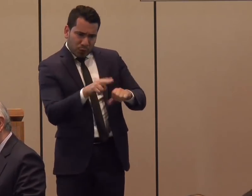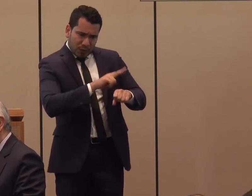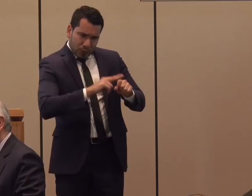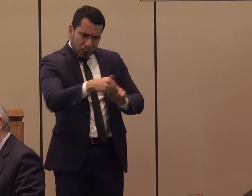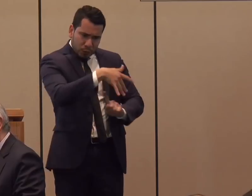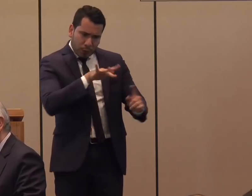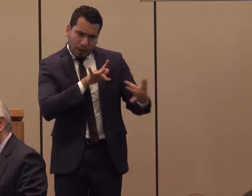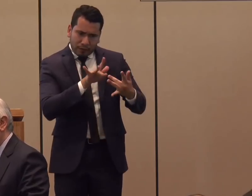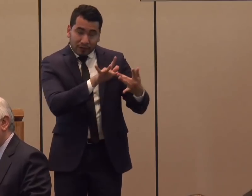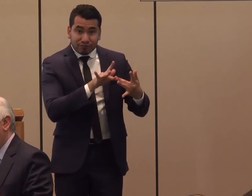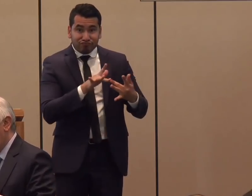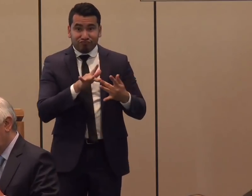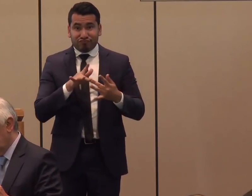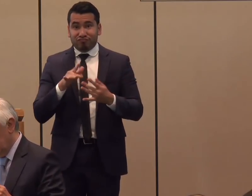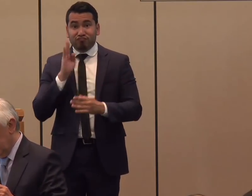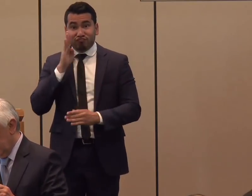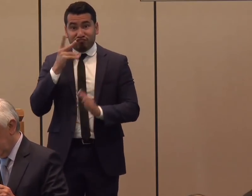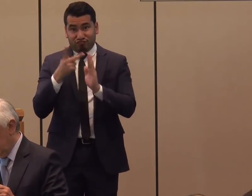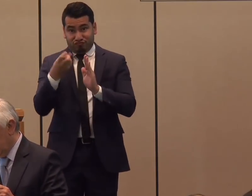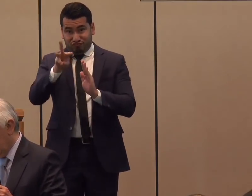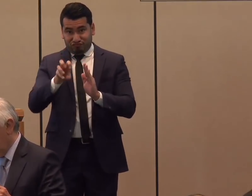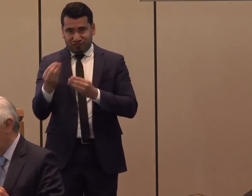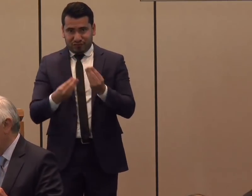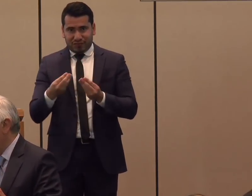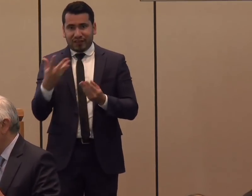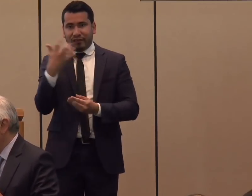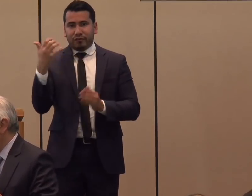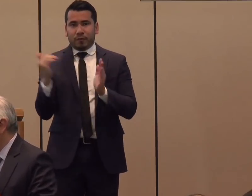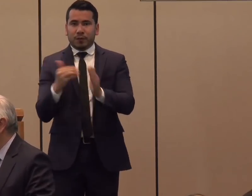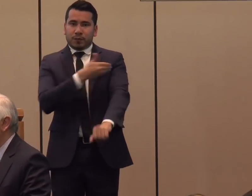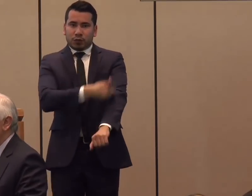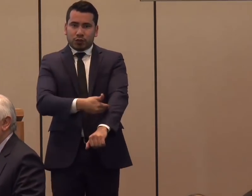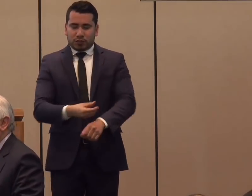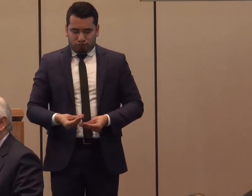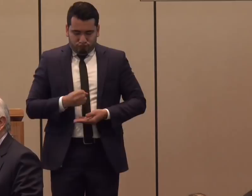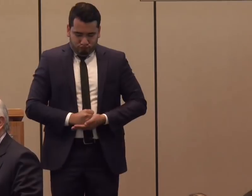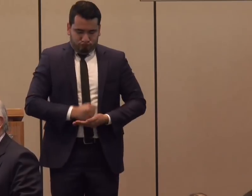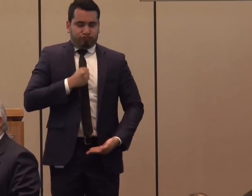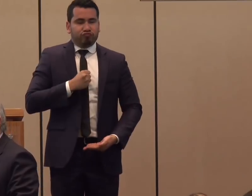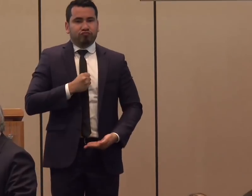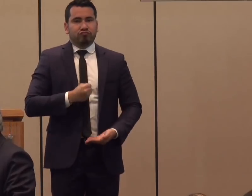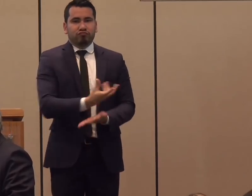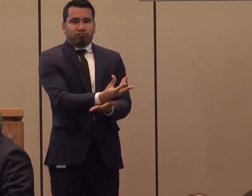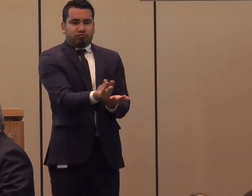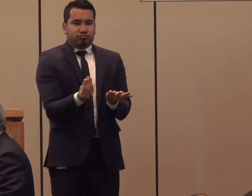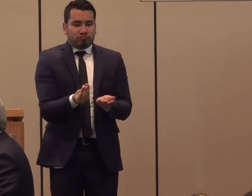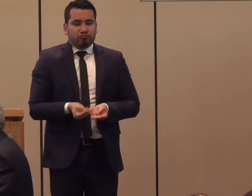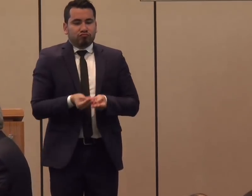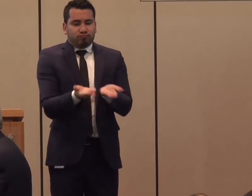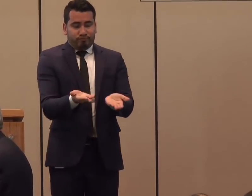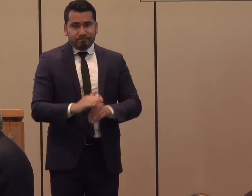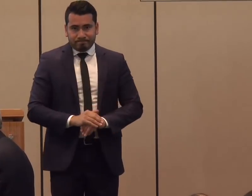millones de pesos para colocarlos en el mercado en fin ministra creo que eso